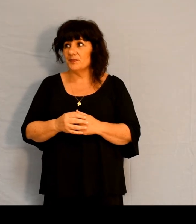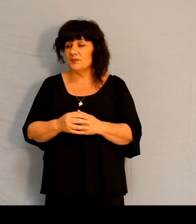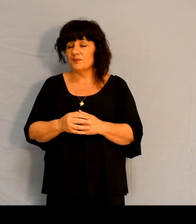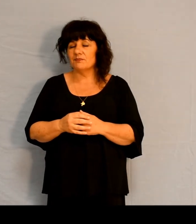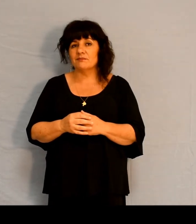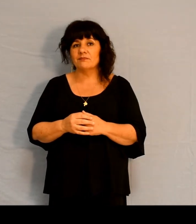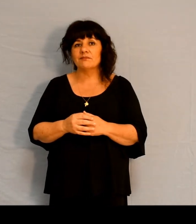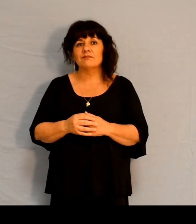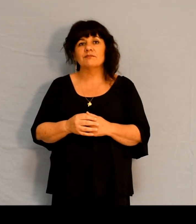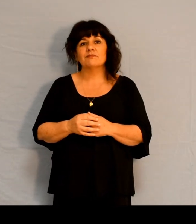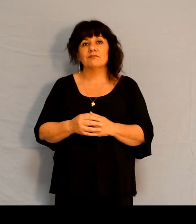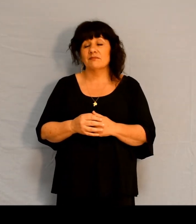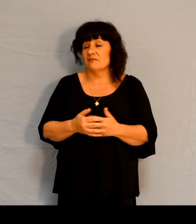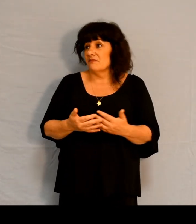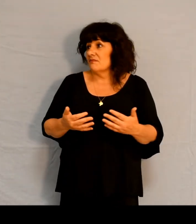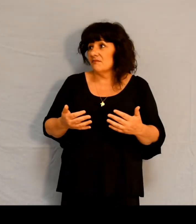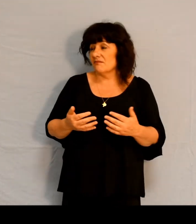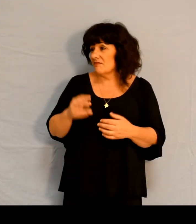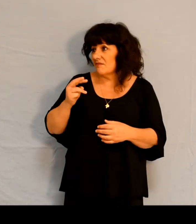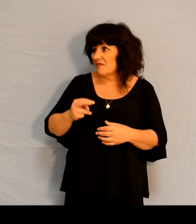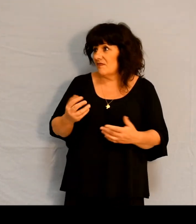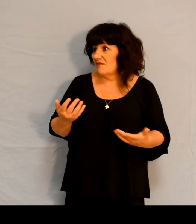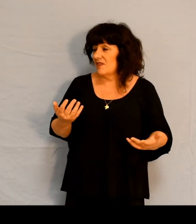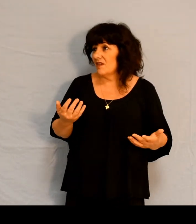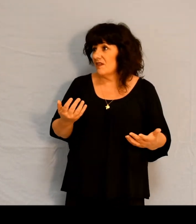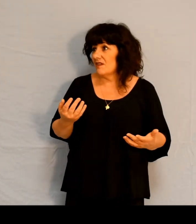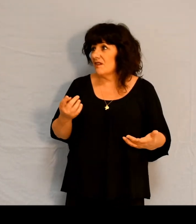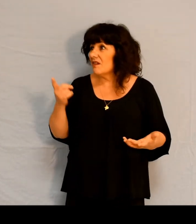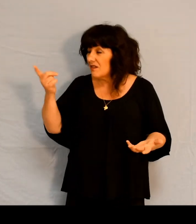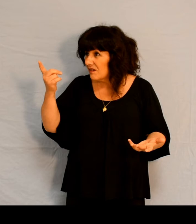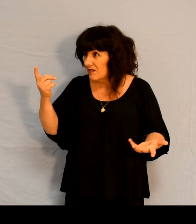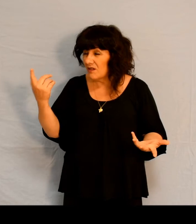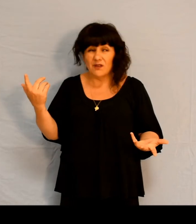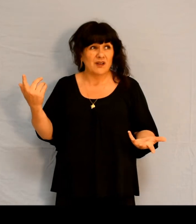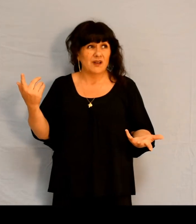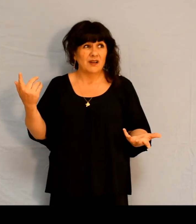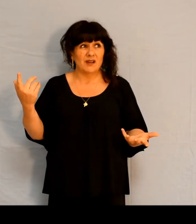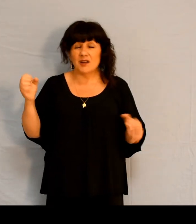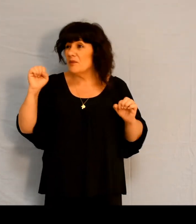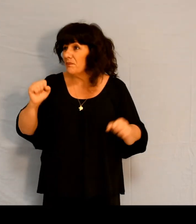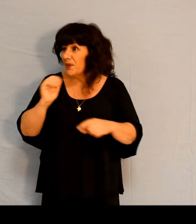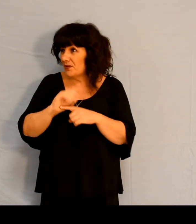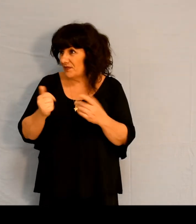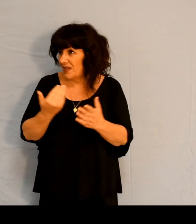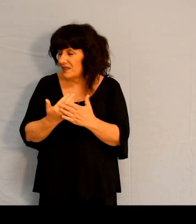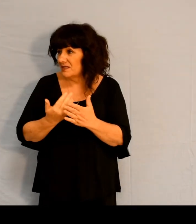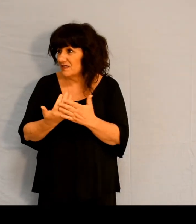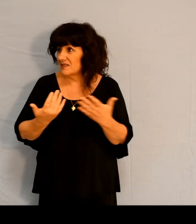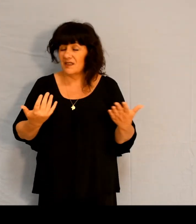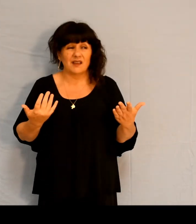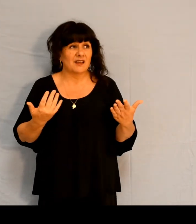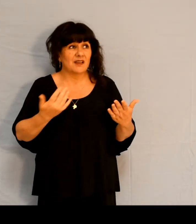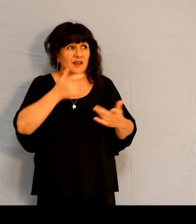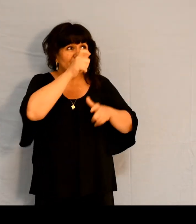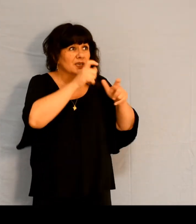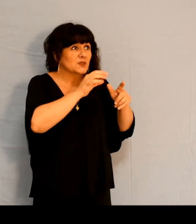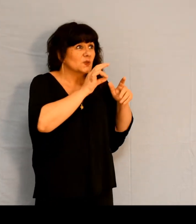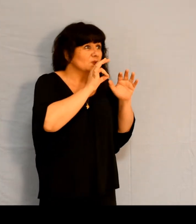Loin de toi de faire une chose pareille, faire mourir le juste avec le coupable, traiter